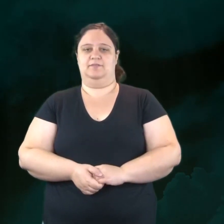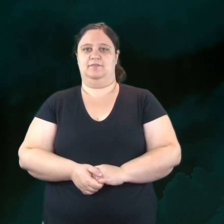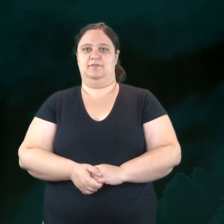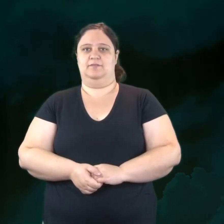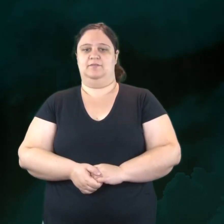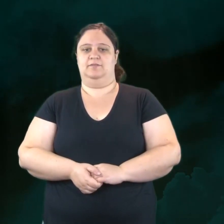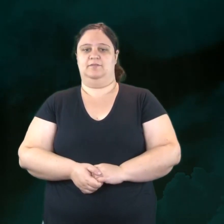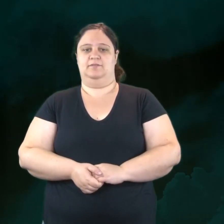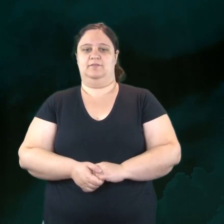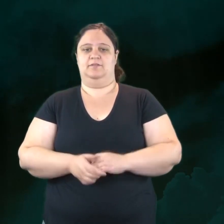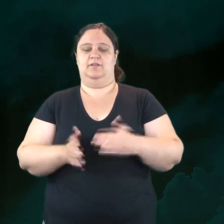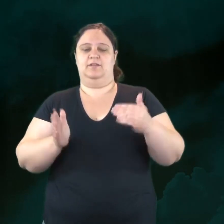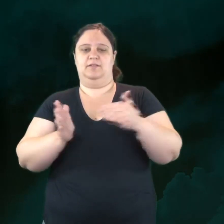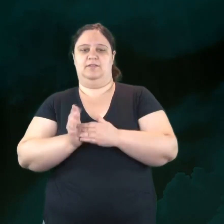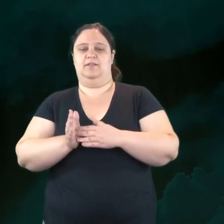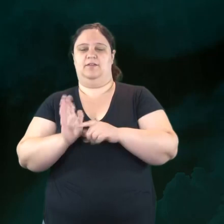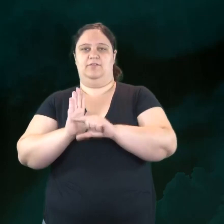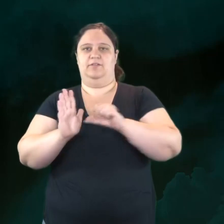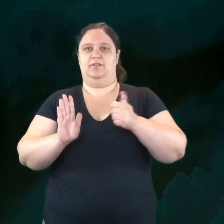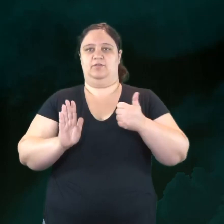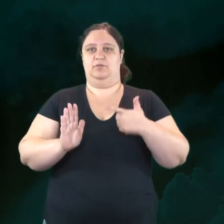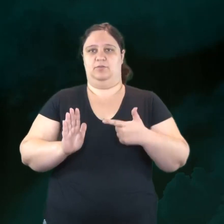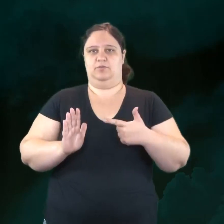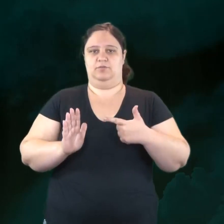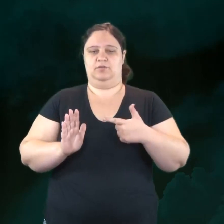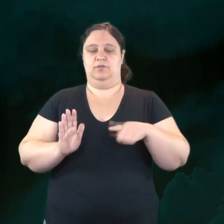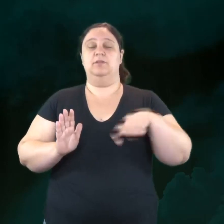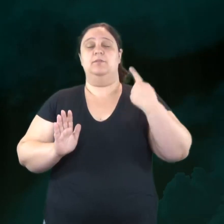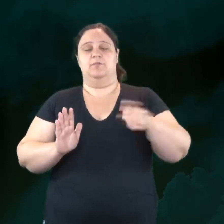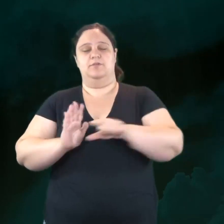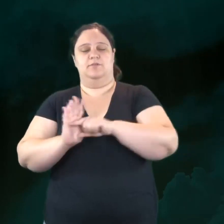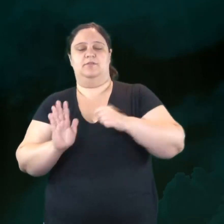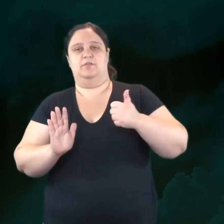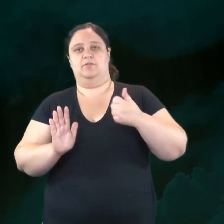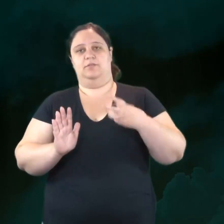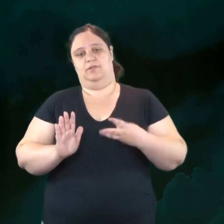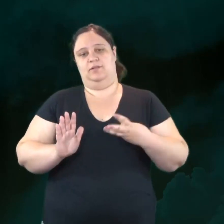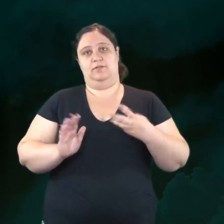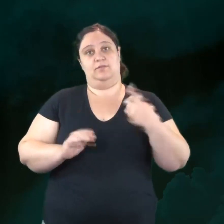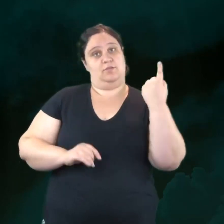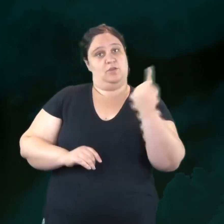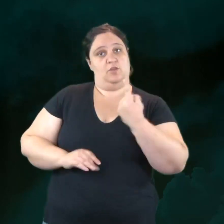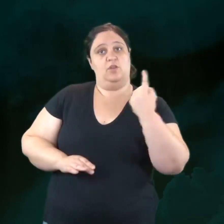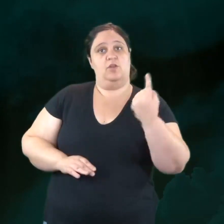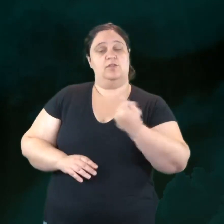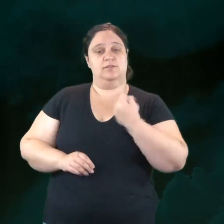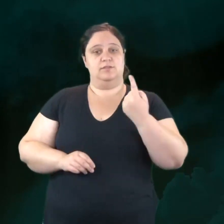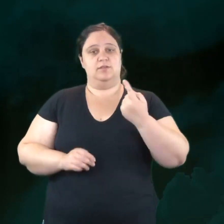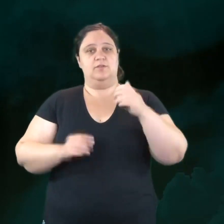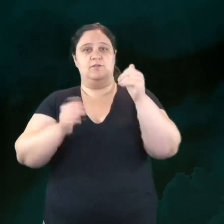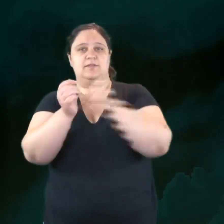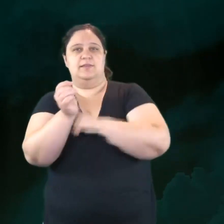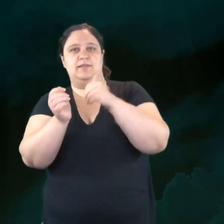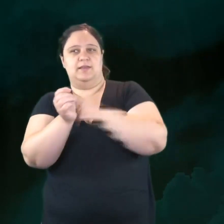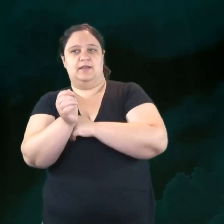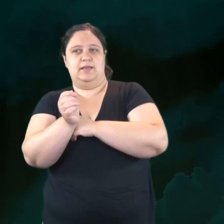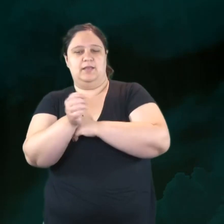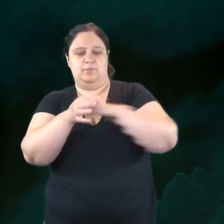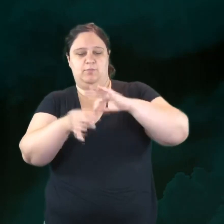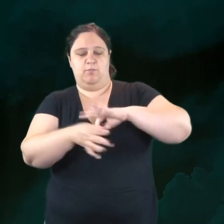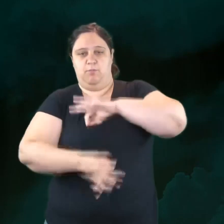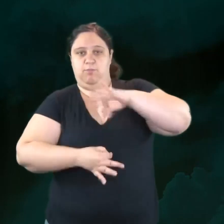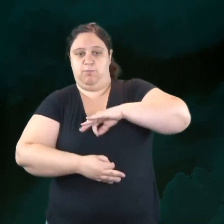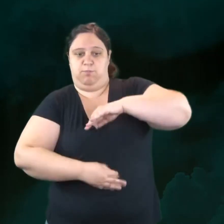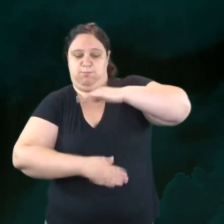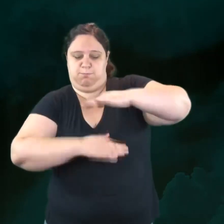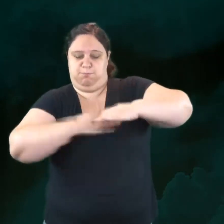Proceder, até o versículo 12. O versículo 13 sozinho é o segredo do progresso espiritual. Irmãos, qual